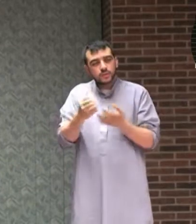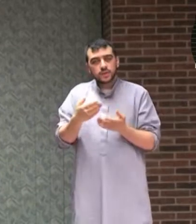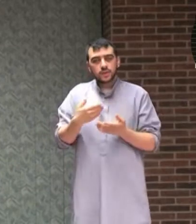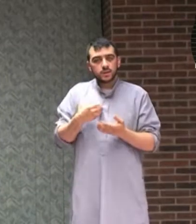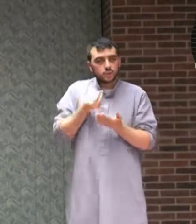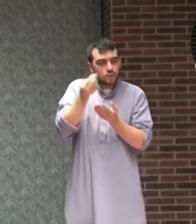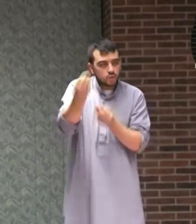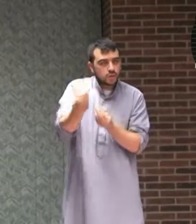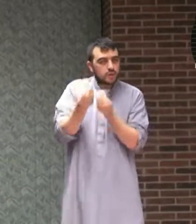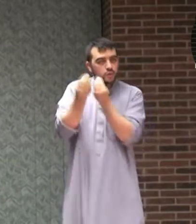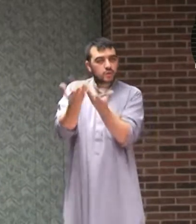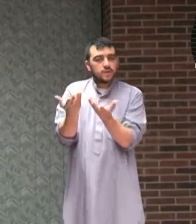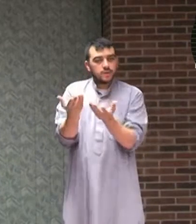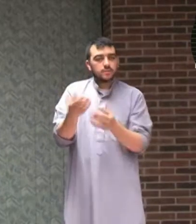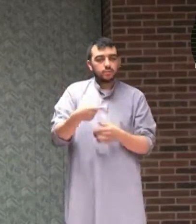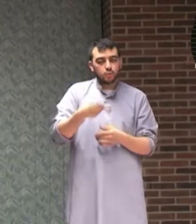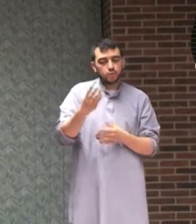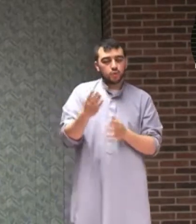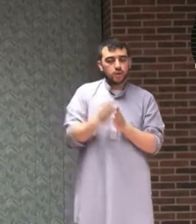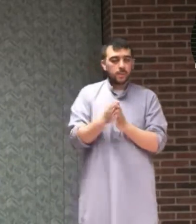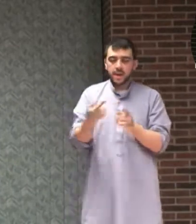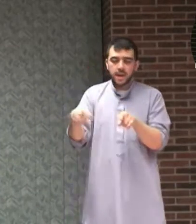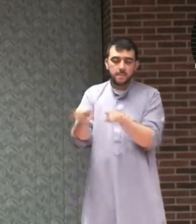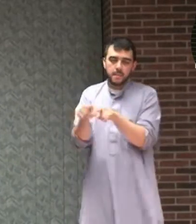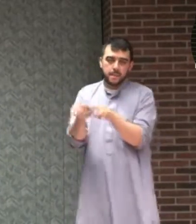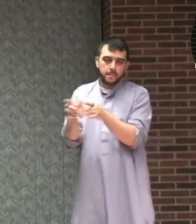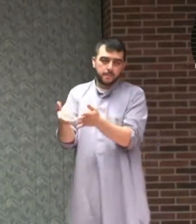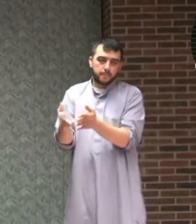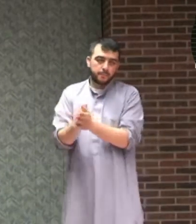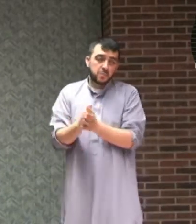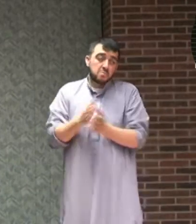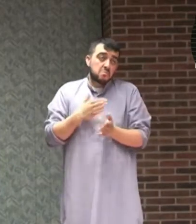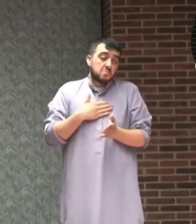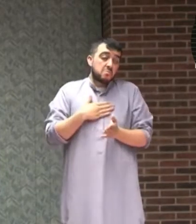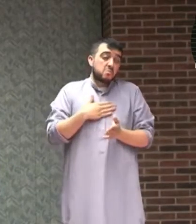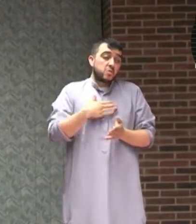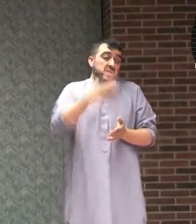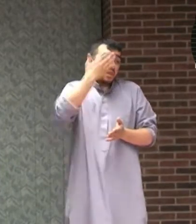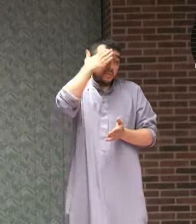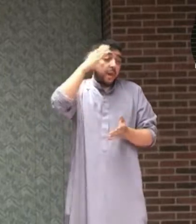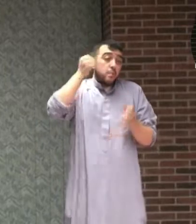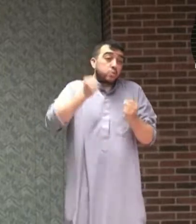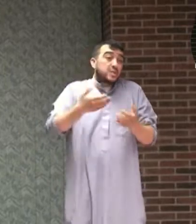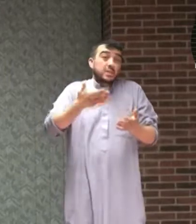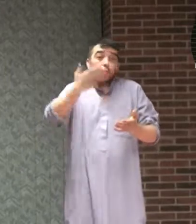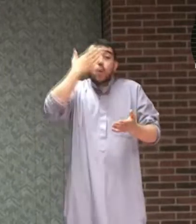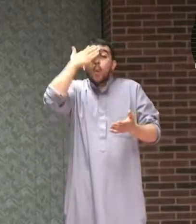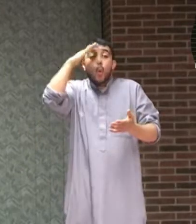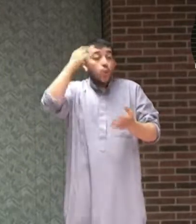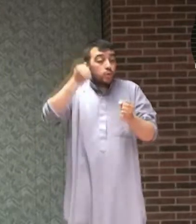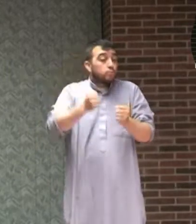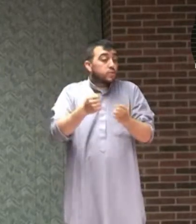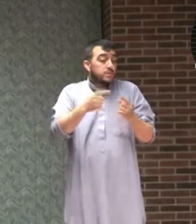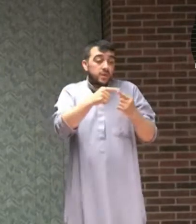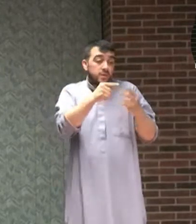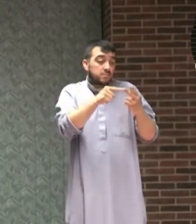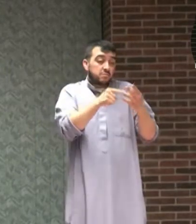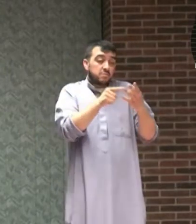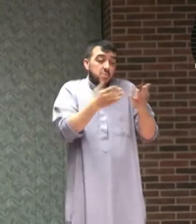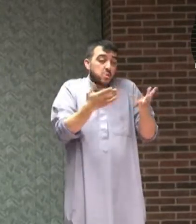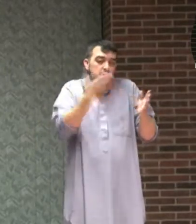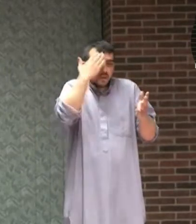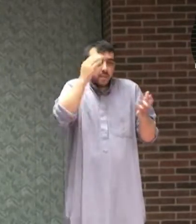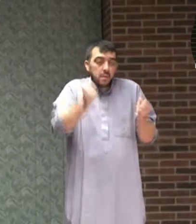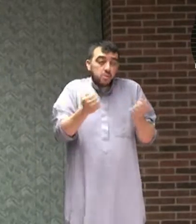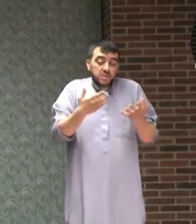niveau-là et c'est des genres d'occasions où on essaye en tout cas de profiter de cela. Allahu a'lam, il peut y encore y avoir